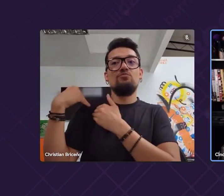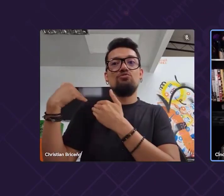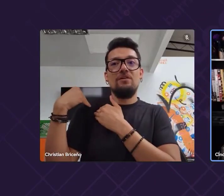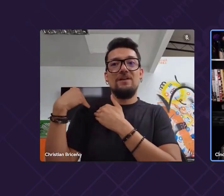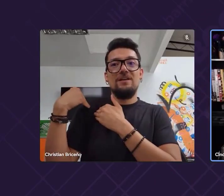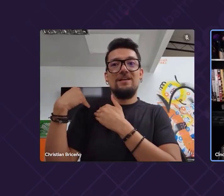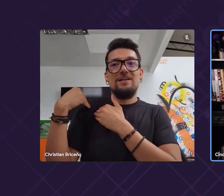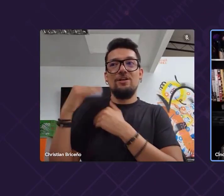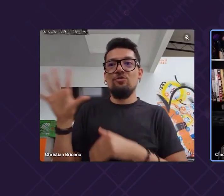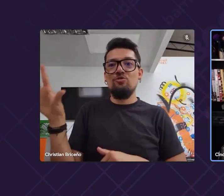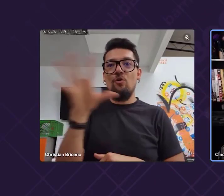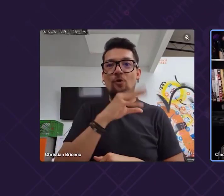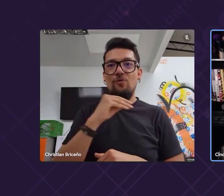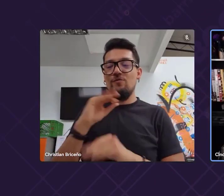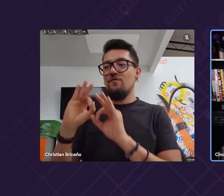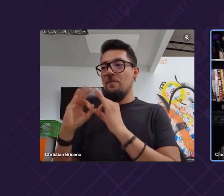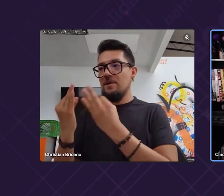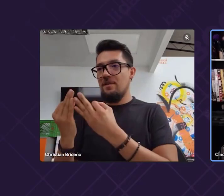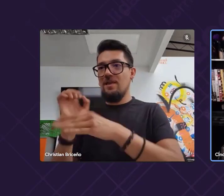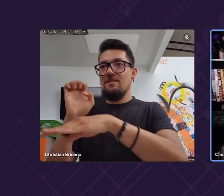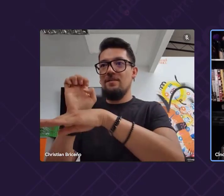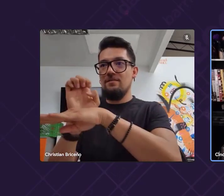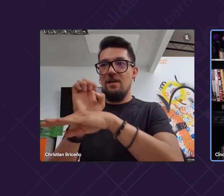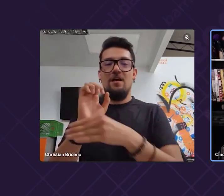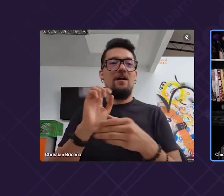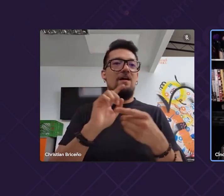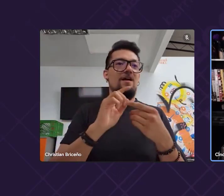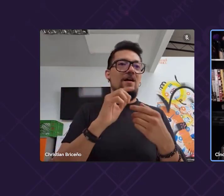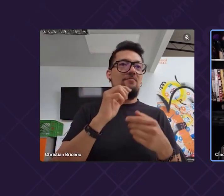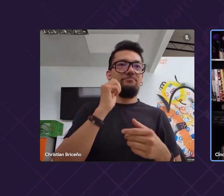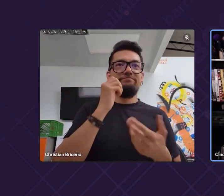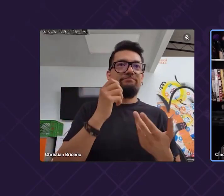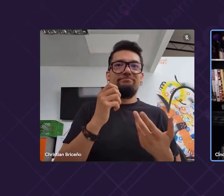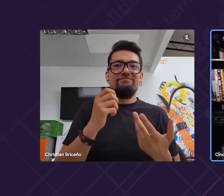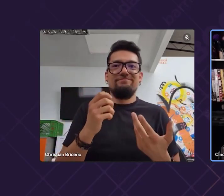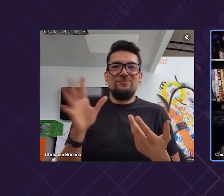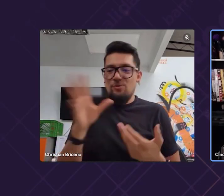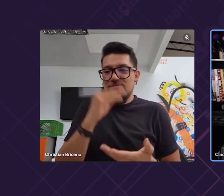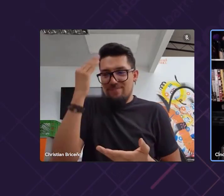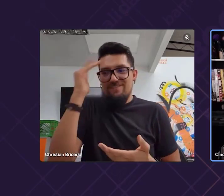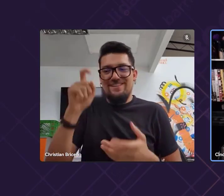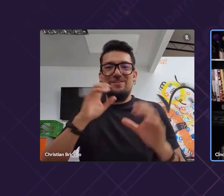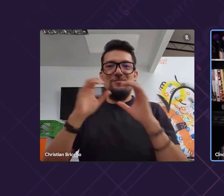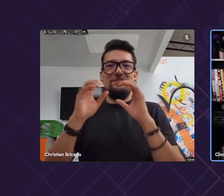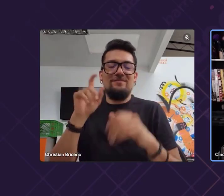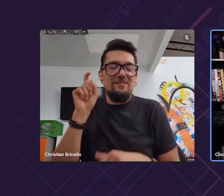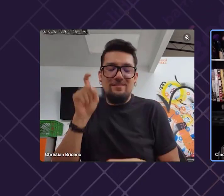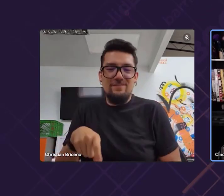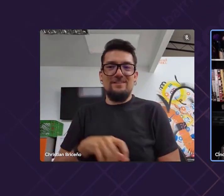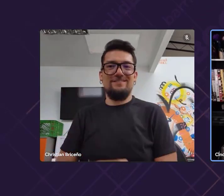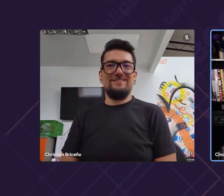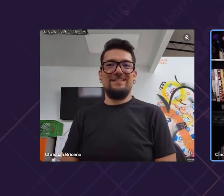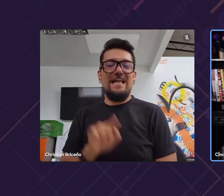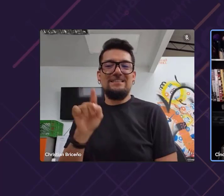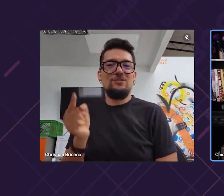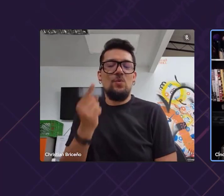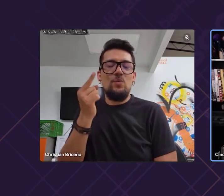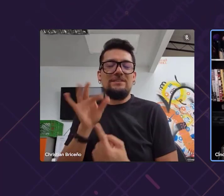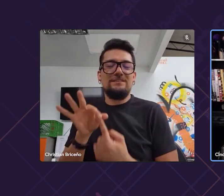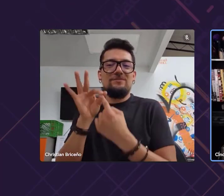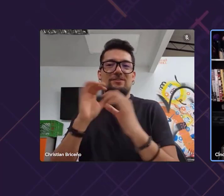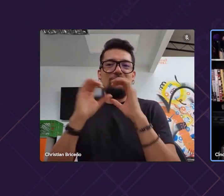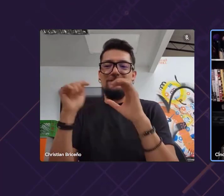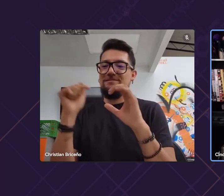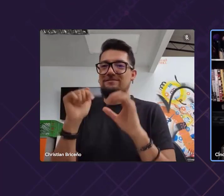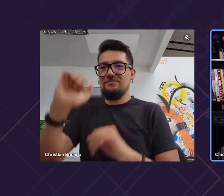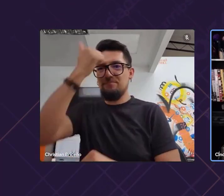mismo colocarme las barreras. No, yo conozco y reconozco también que la sociedad también falta